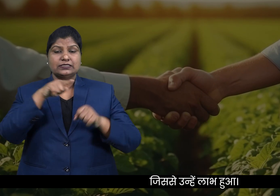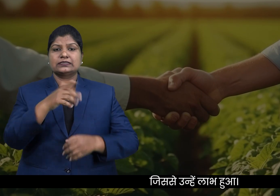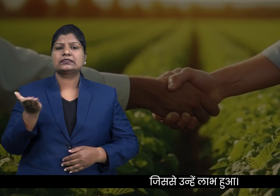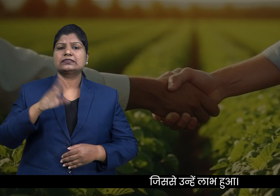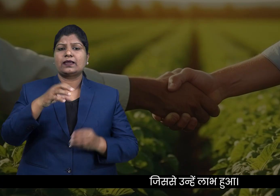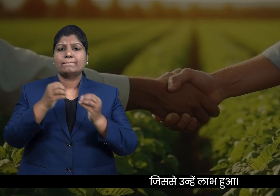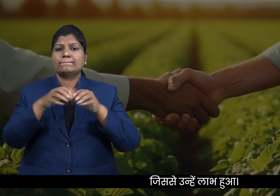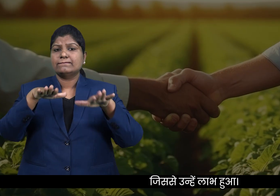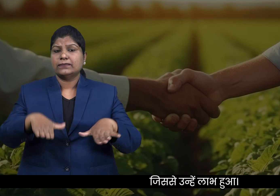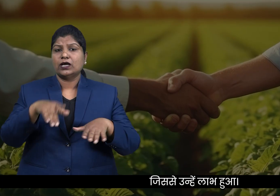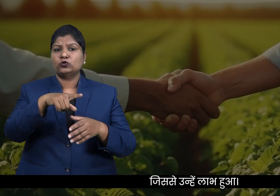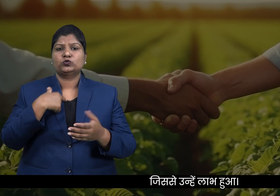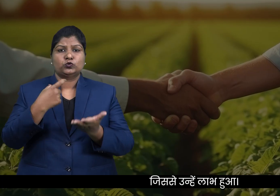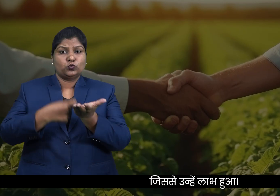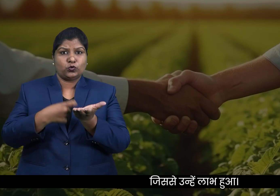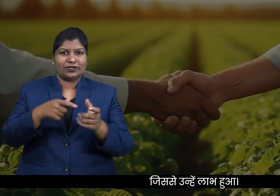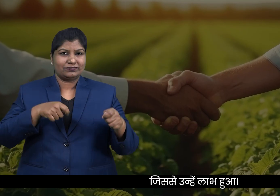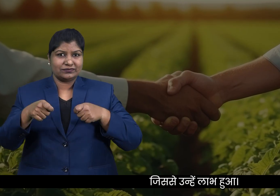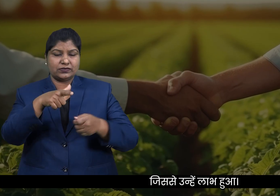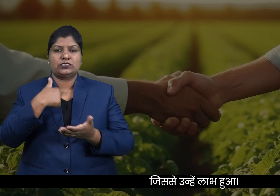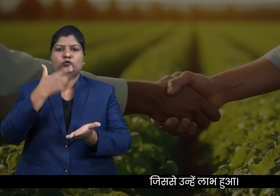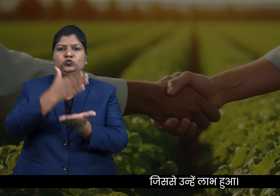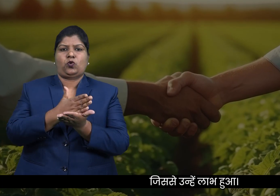मिली, जिससे उन्हें लाभ हुआ।